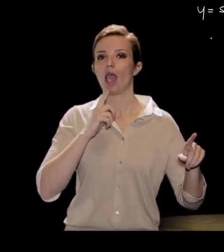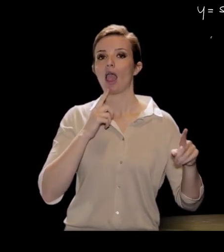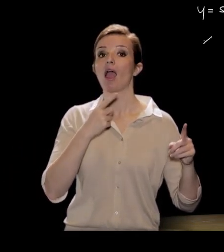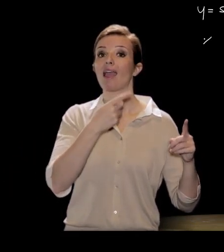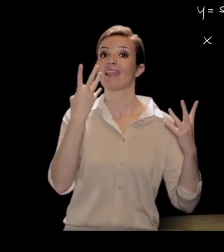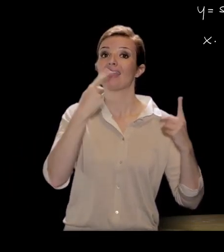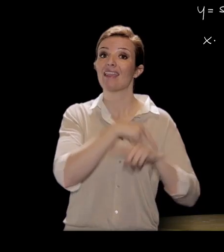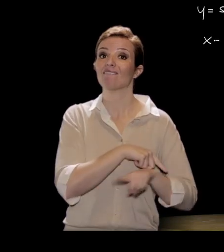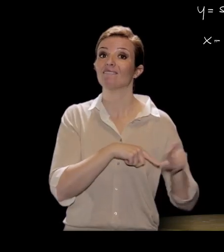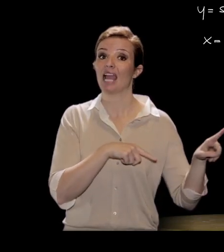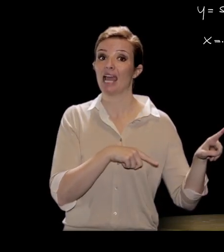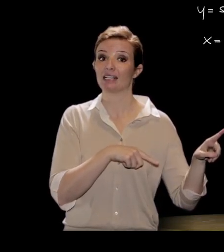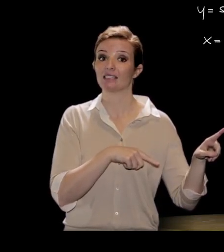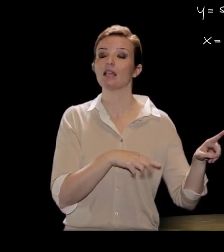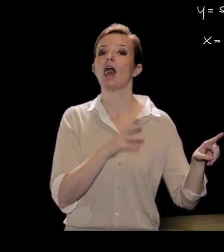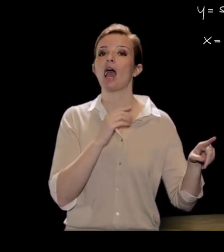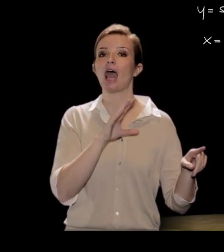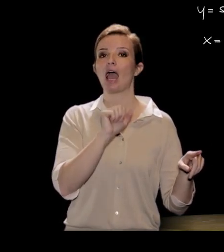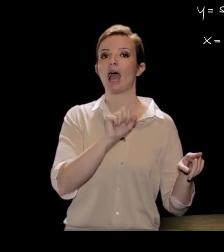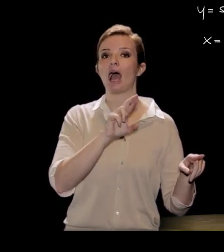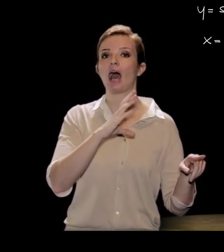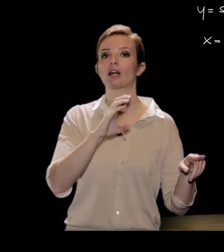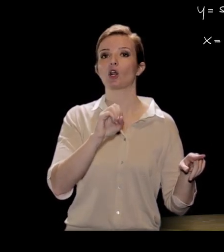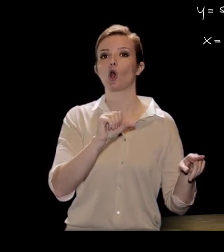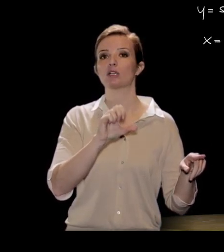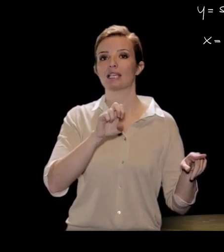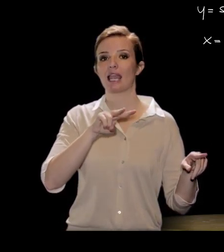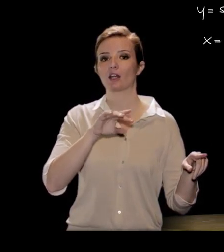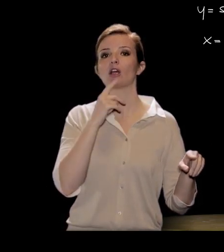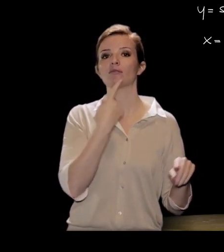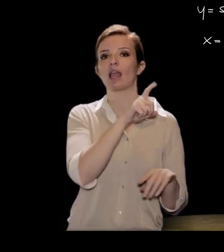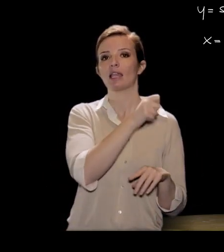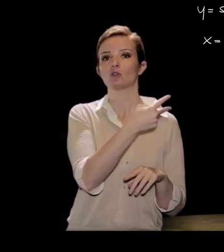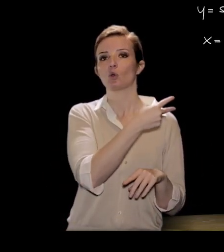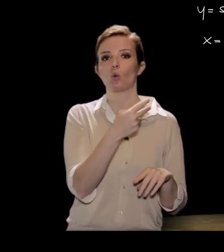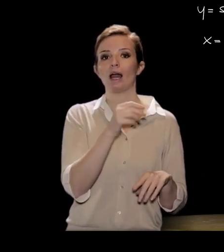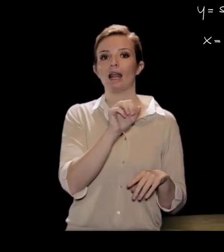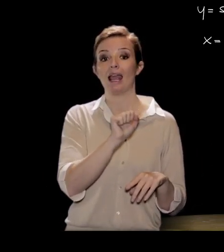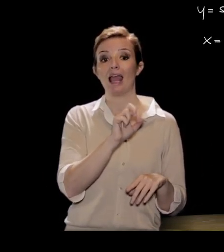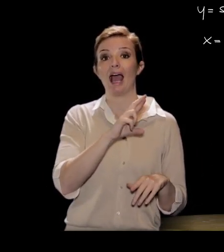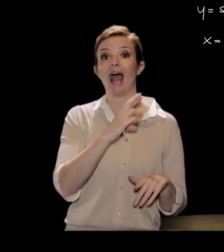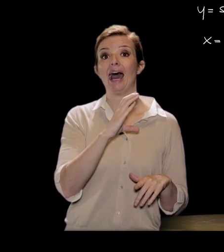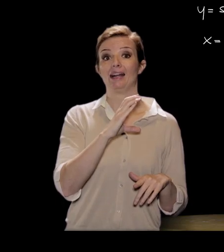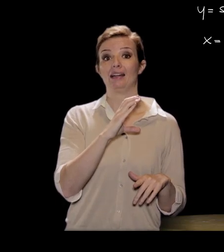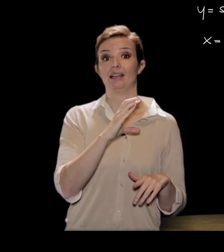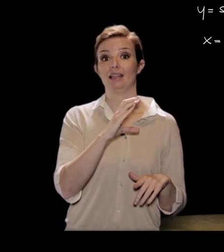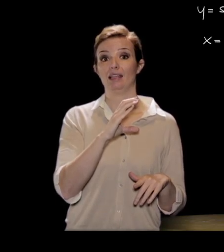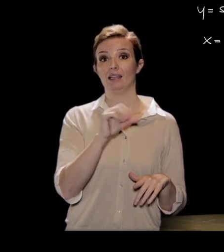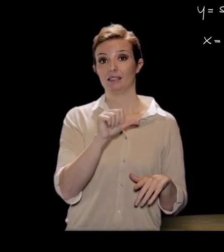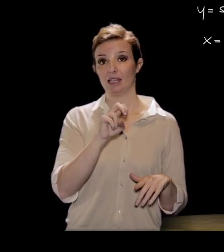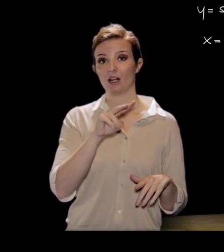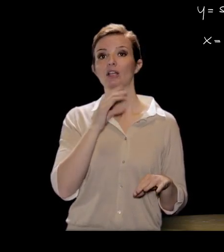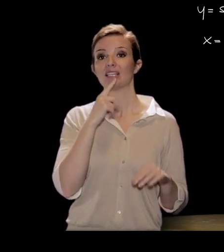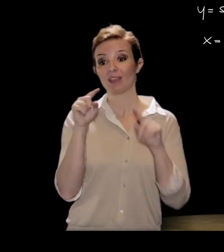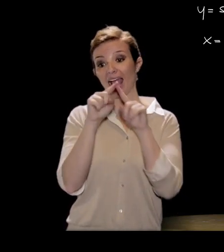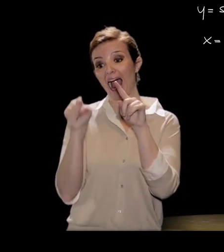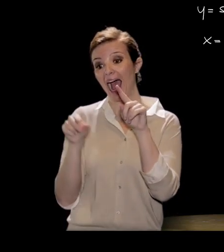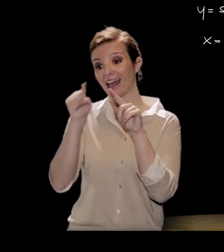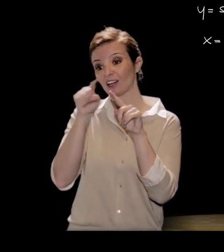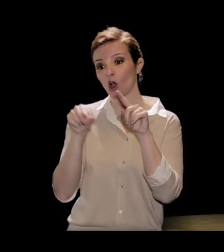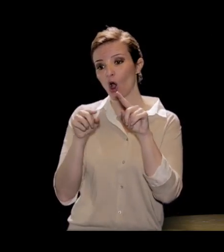arco seno ed è x uguale all'arco seno di y, ovvero l'arco il cui seno misura